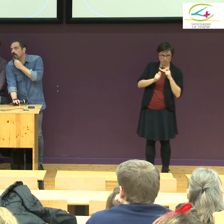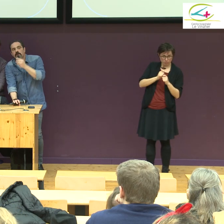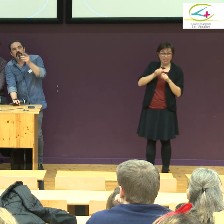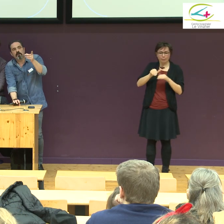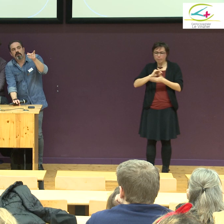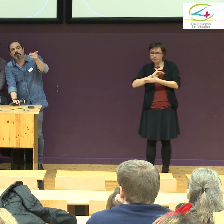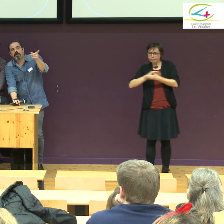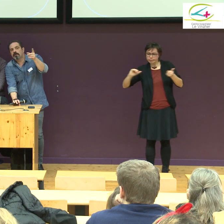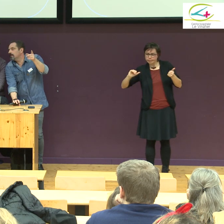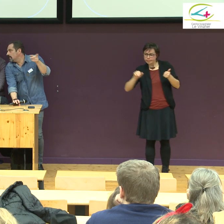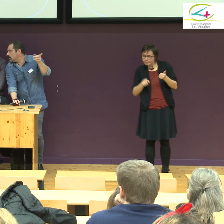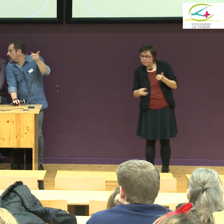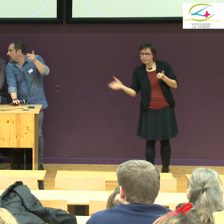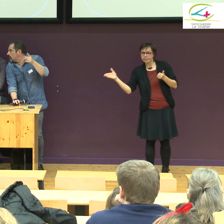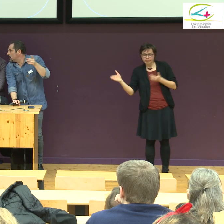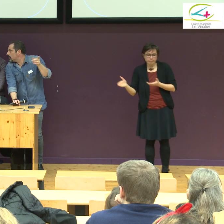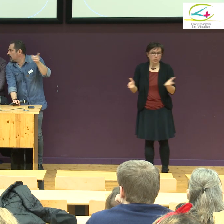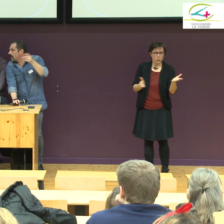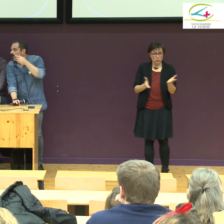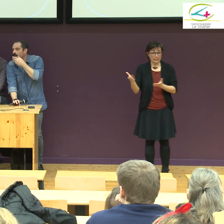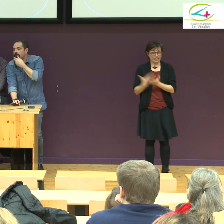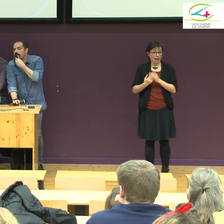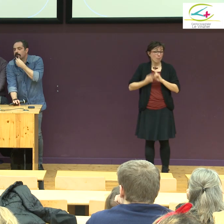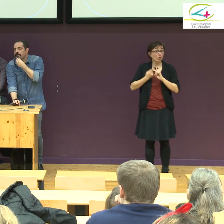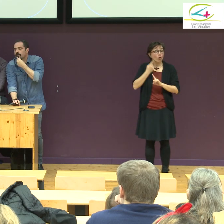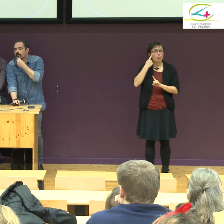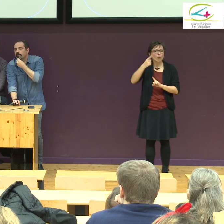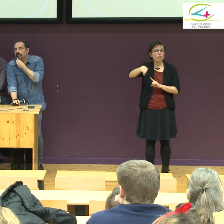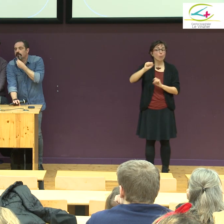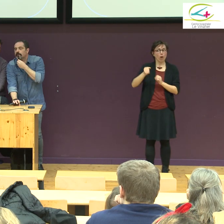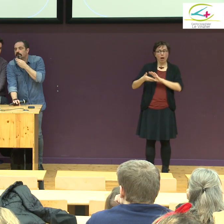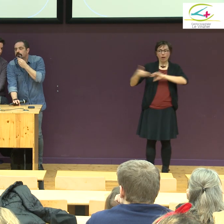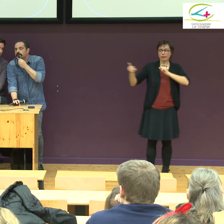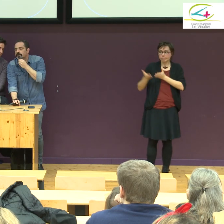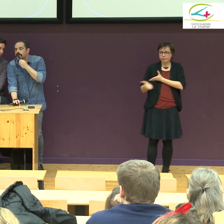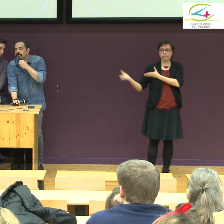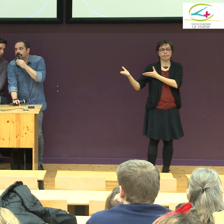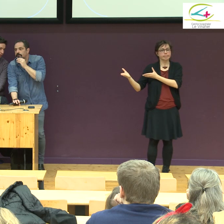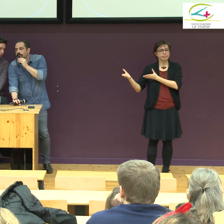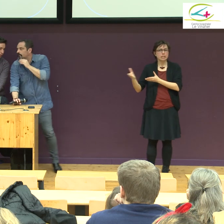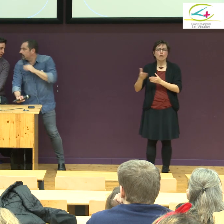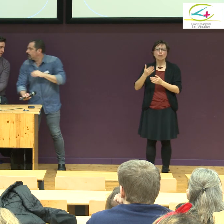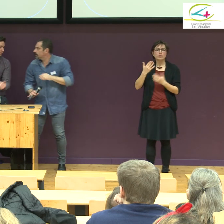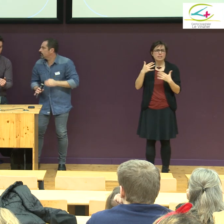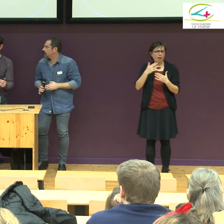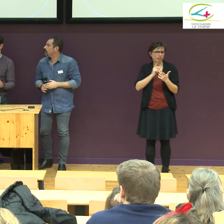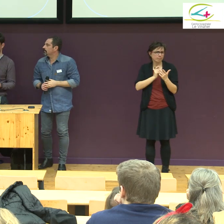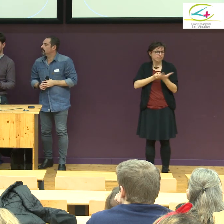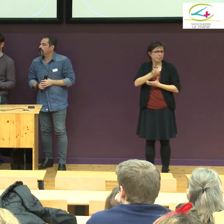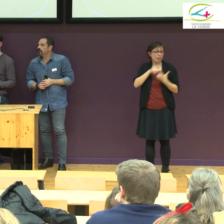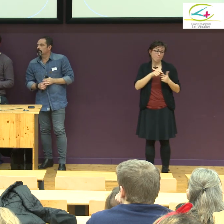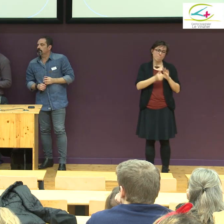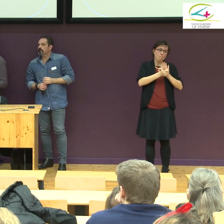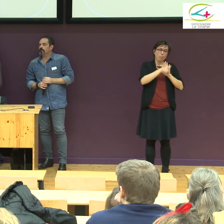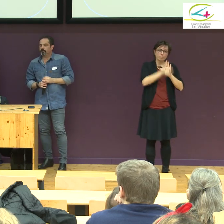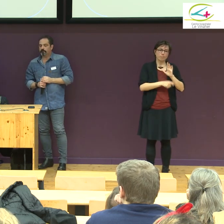orienter, ça peut être aussi quelque chose d'intéressant tout de suite qui est à votre portée. Et orienter, en fait, il y a plein de choses. On a vu le rôle du médecin